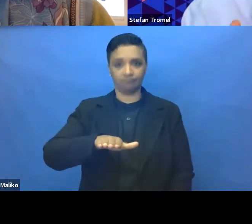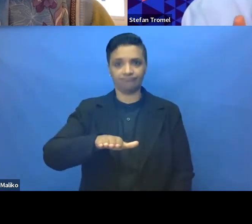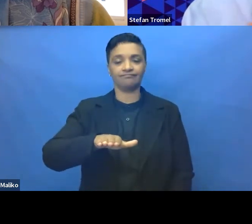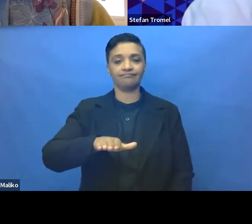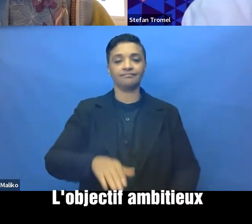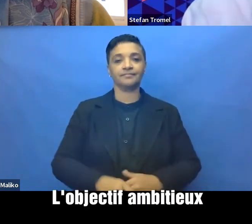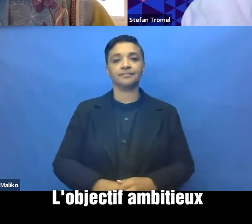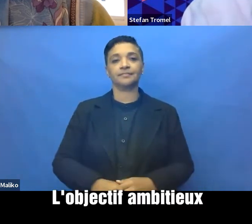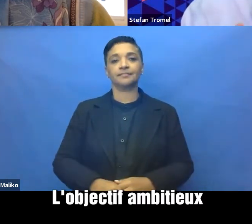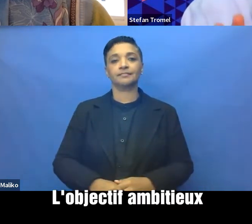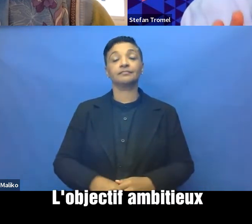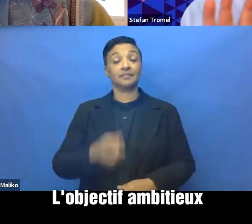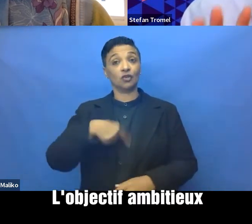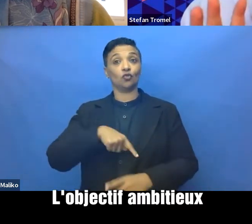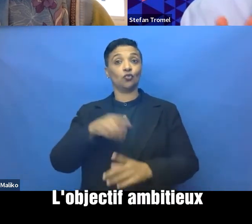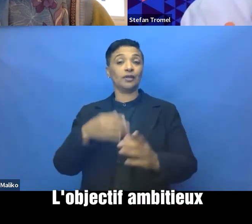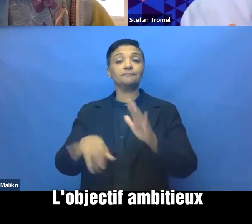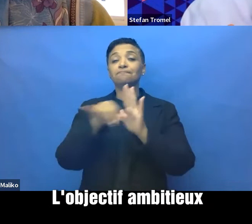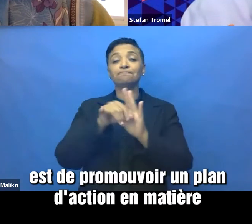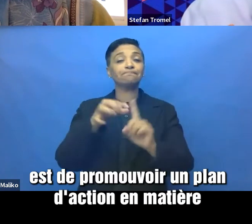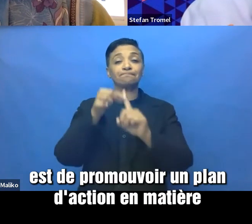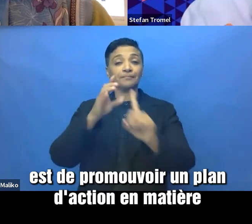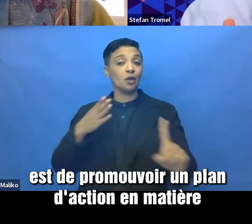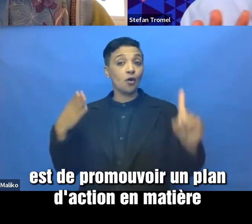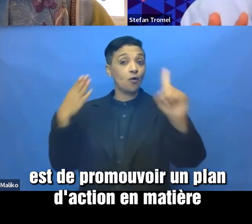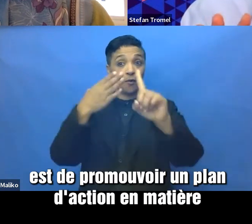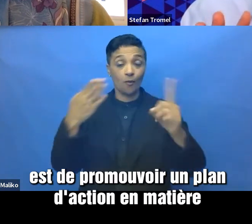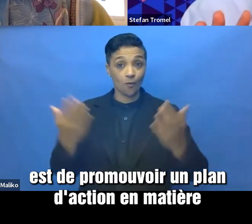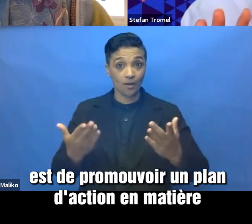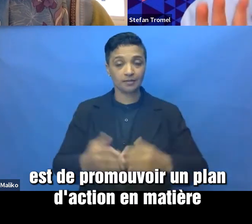est donnée, mais on a pris quand même quelques pas.